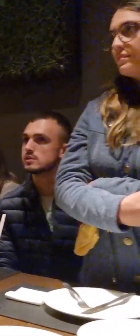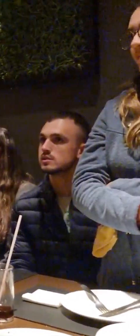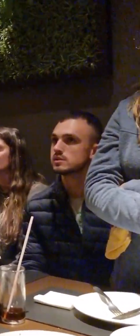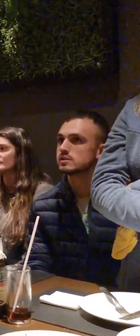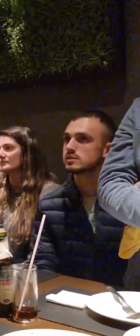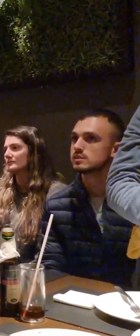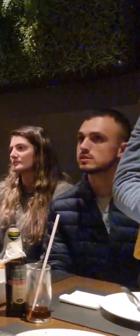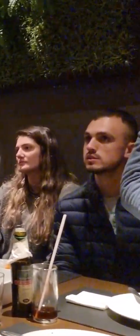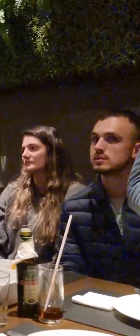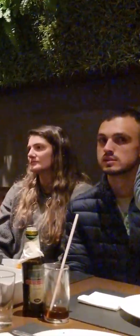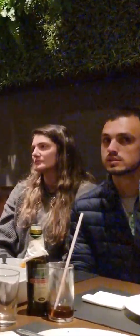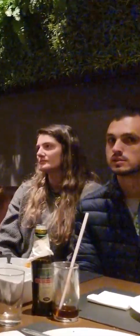ser. Te